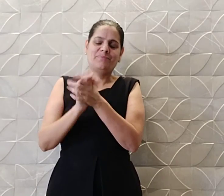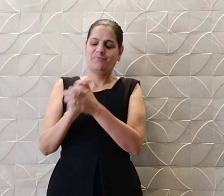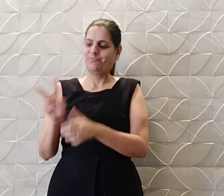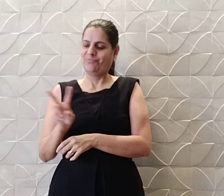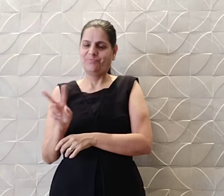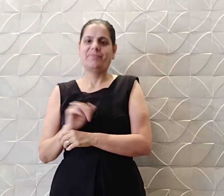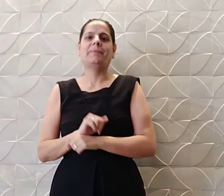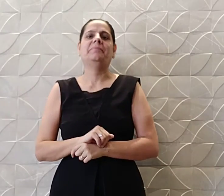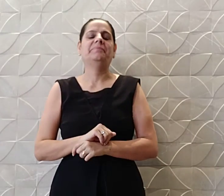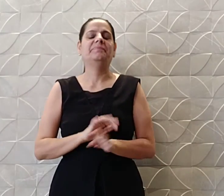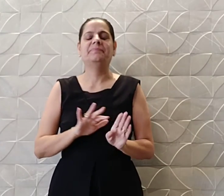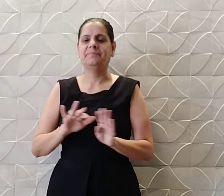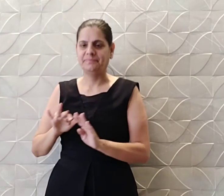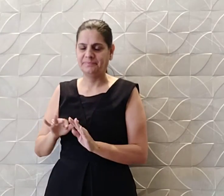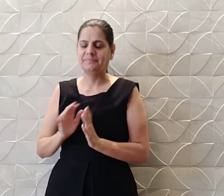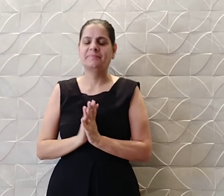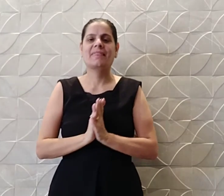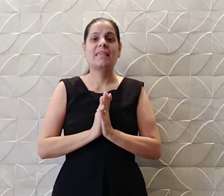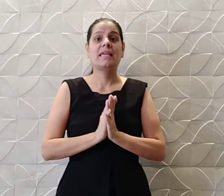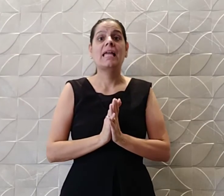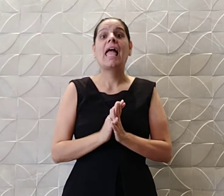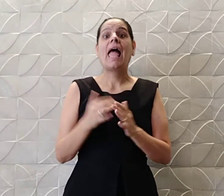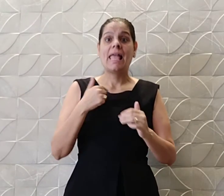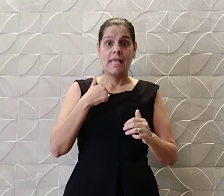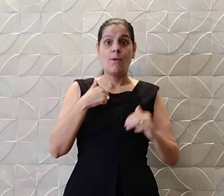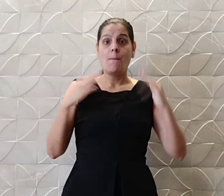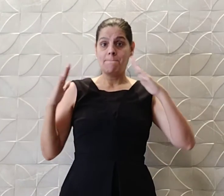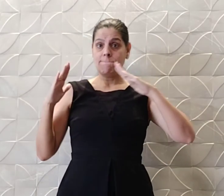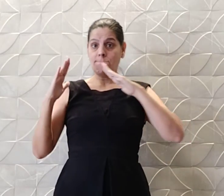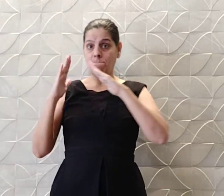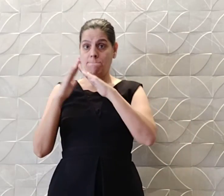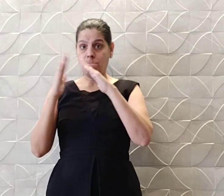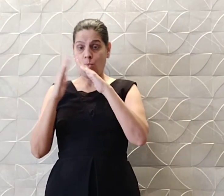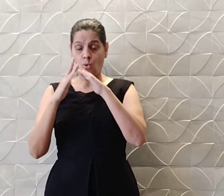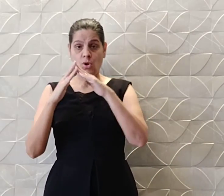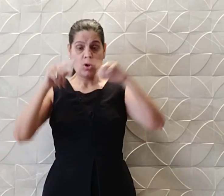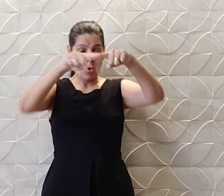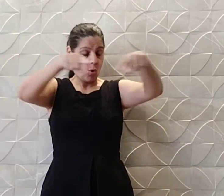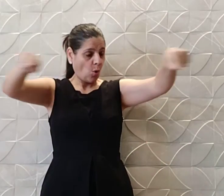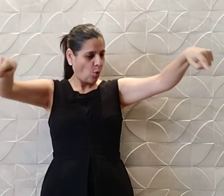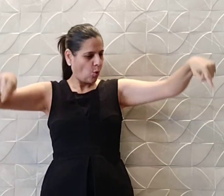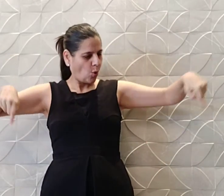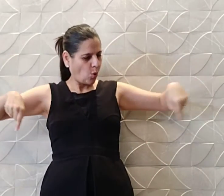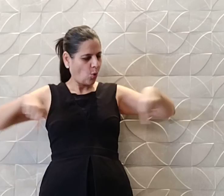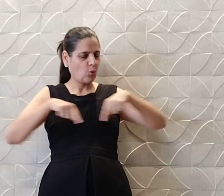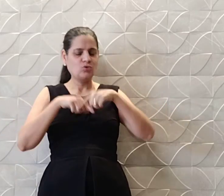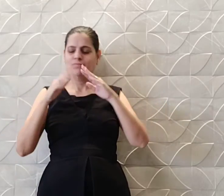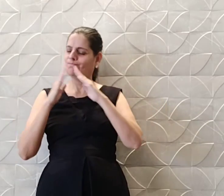Pois bem, eu passei a morar lá neste lote e ele fez questão de me mostrar algumas árvores que ele havia